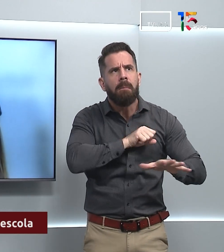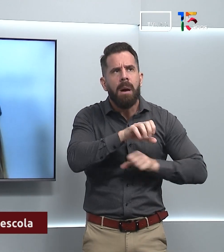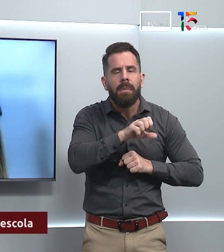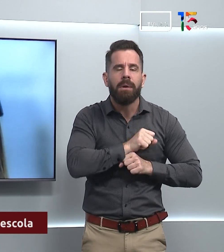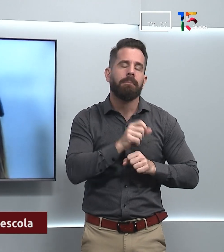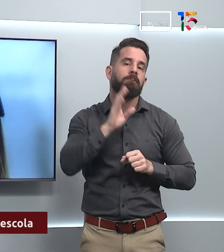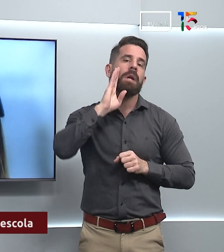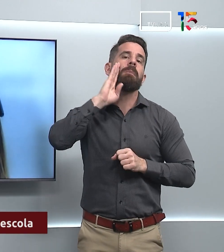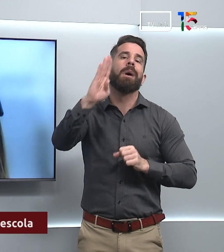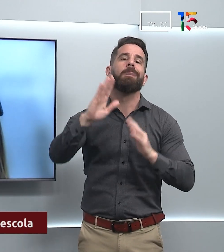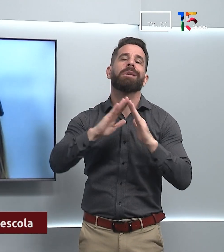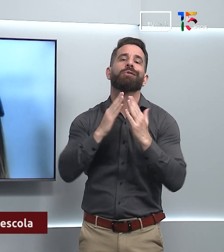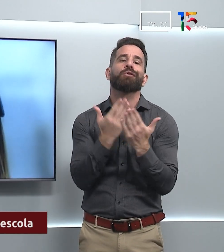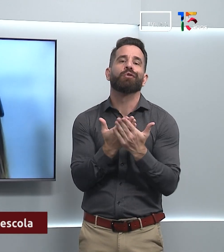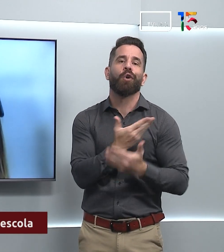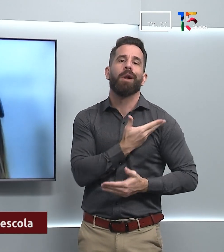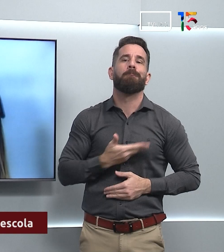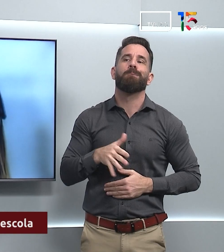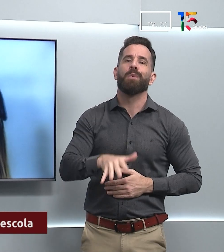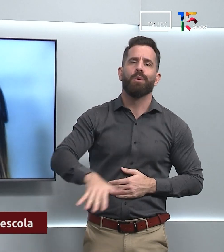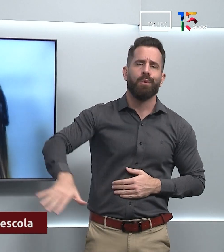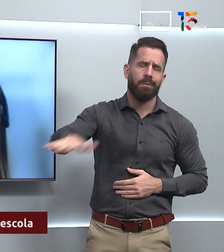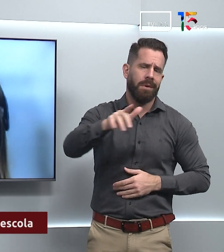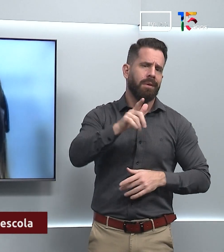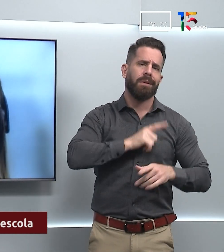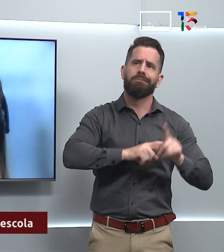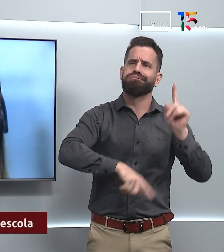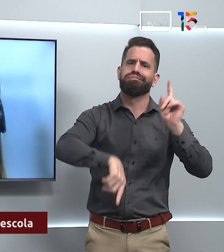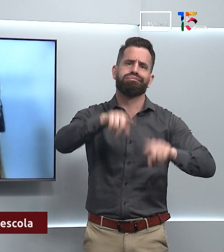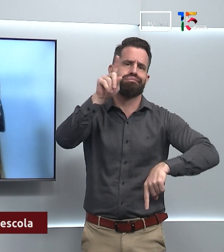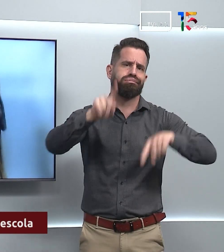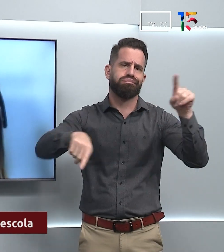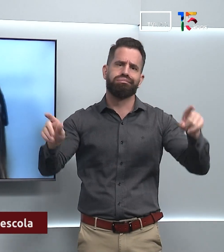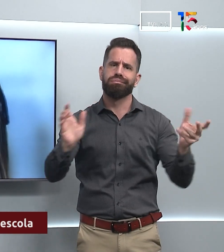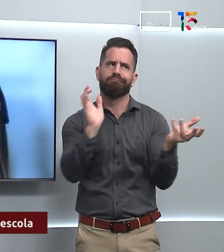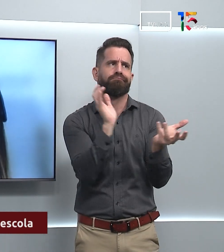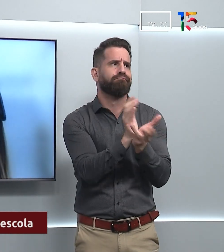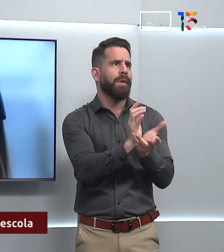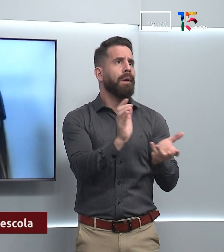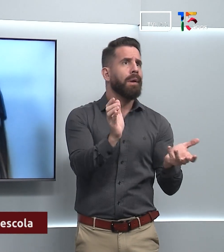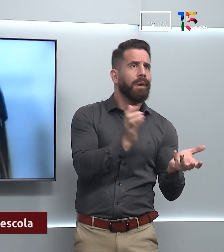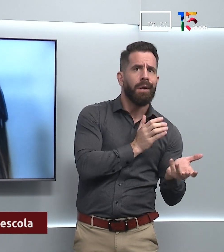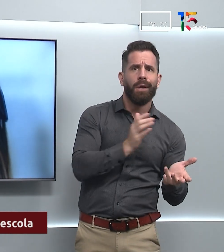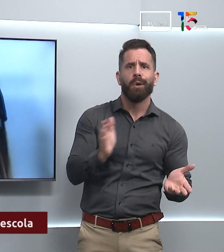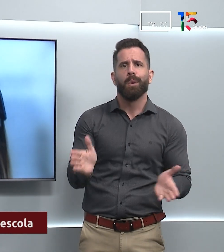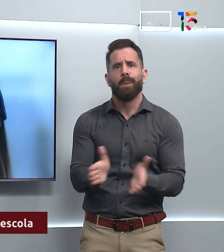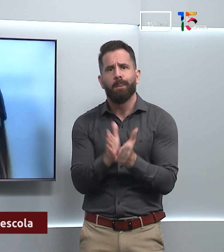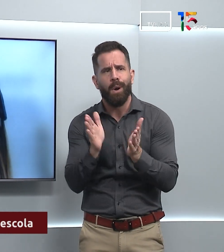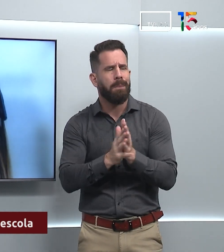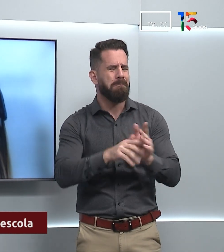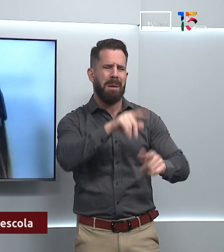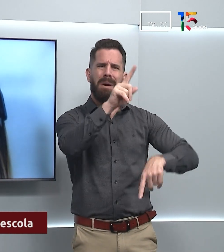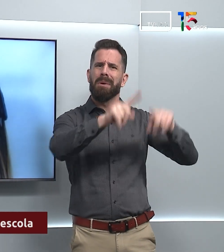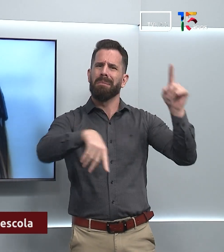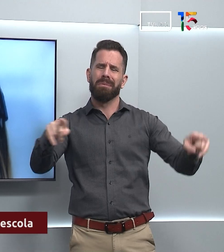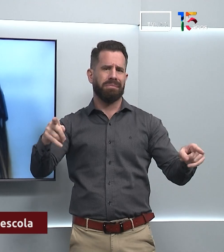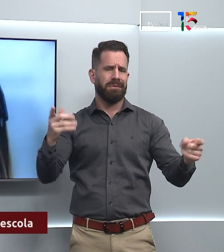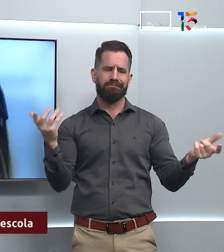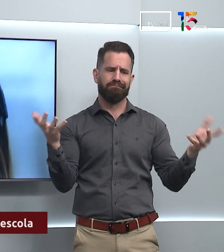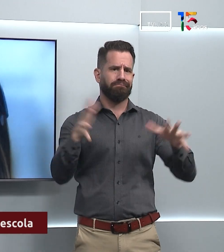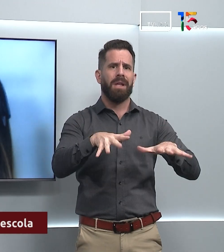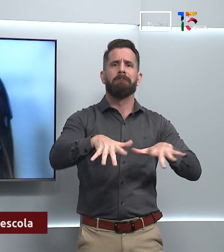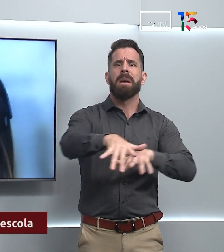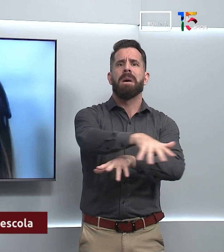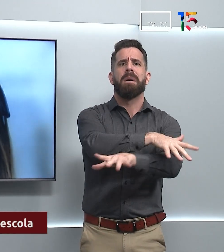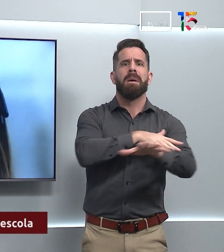muitos estudantes, né, com diferentes classes sociais, estudantes que, enfim, estão uma grande quantidade,